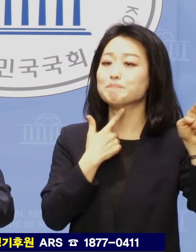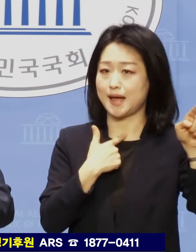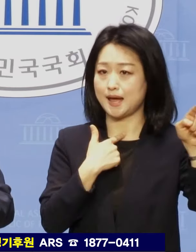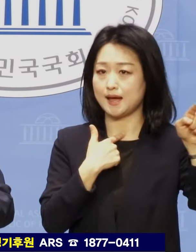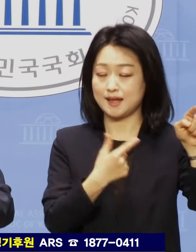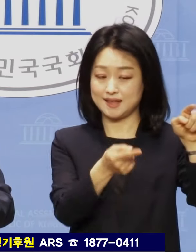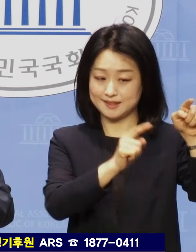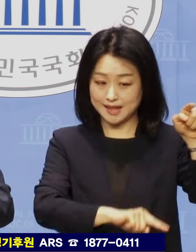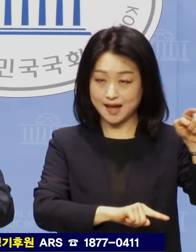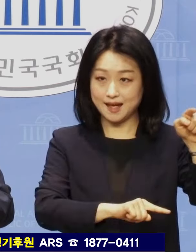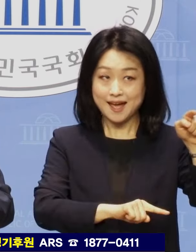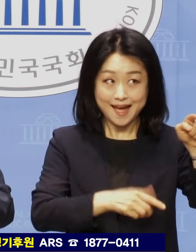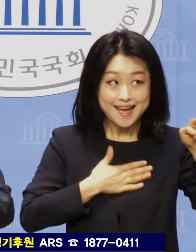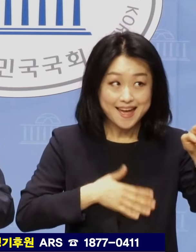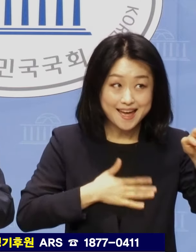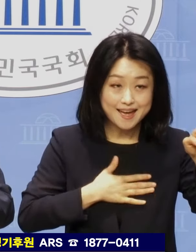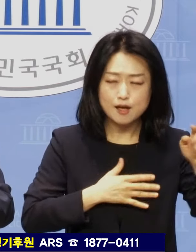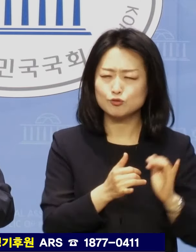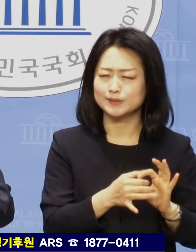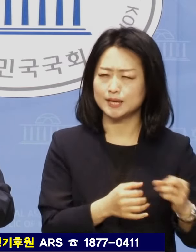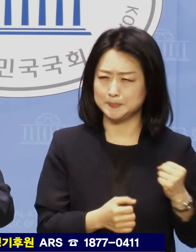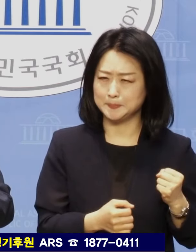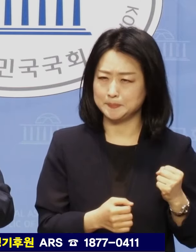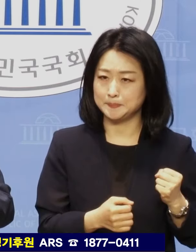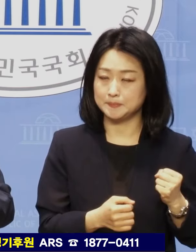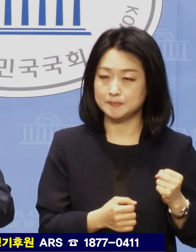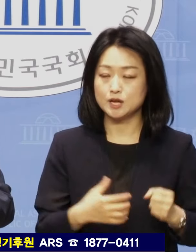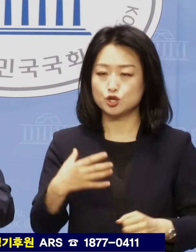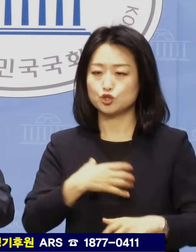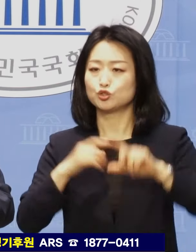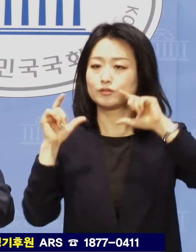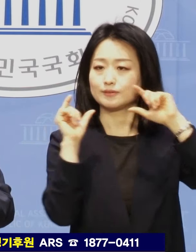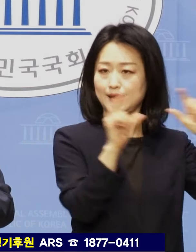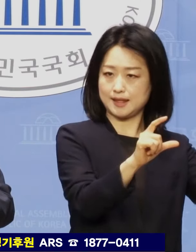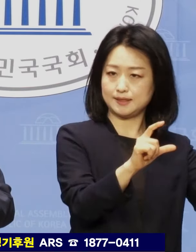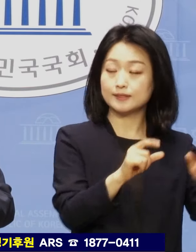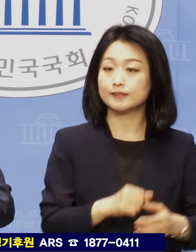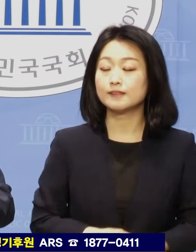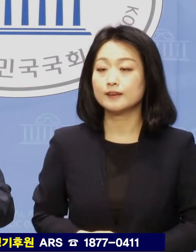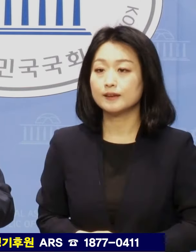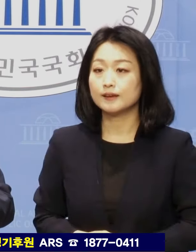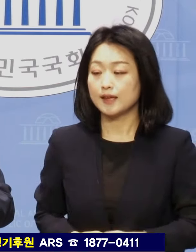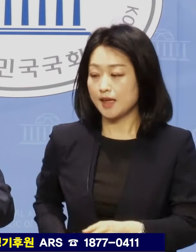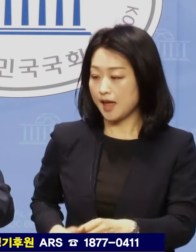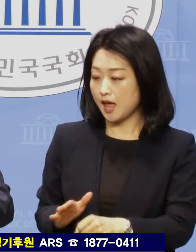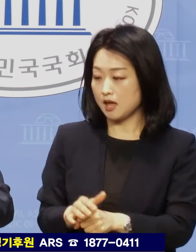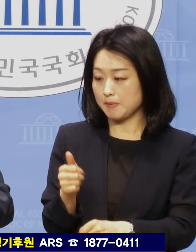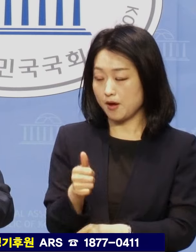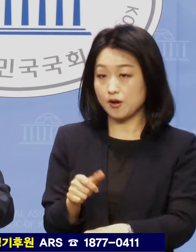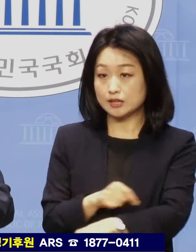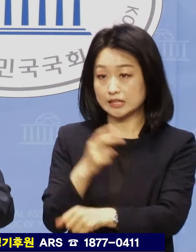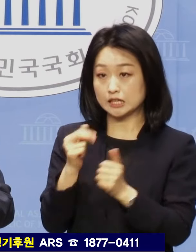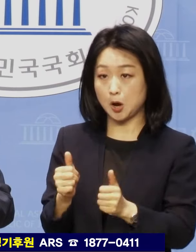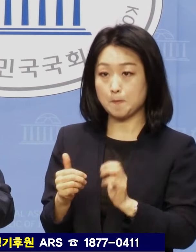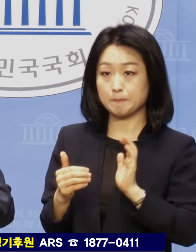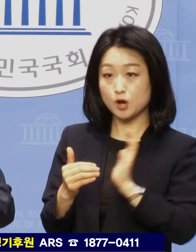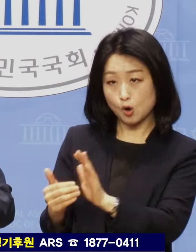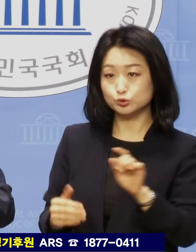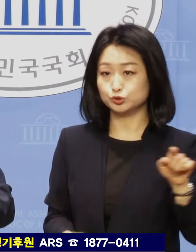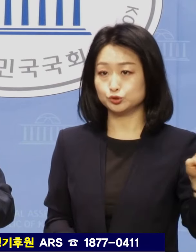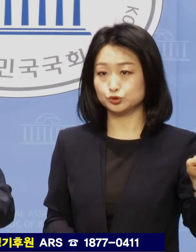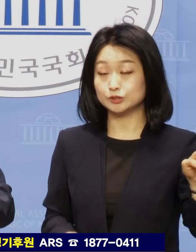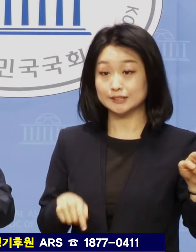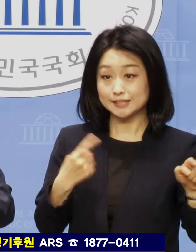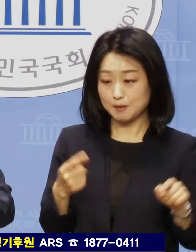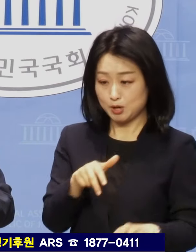대통령과이를 넓죽 받은 국민의 힘을 강력 규탄합니다 해병대원 특검 거부에 이은